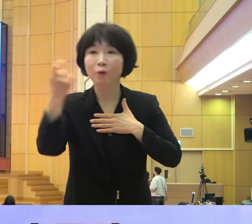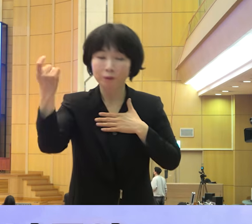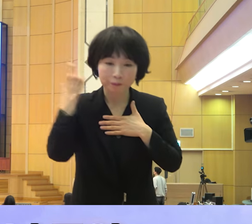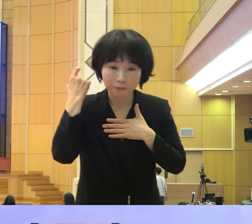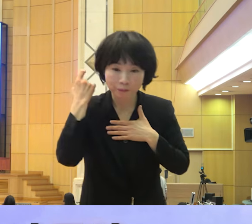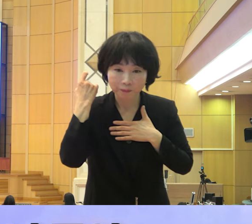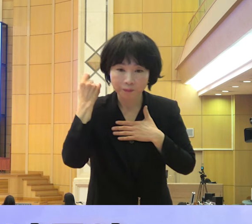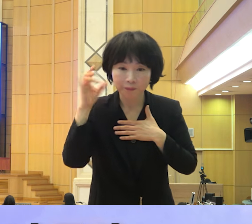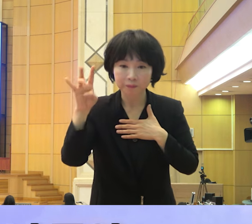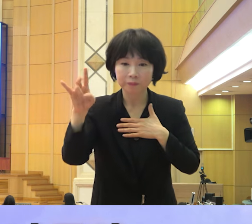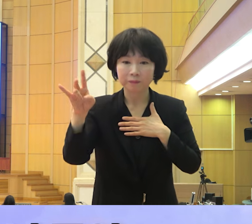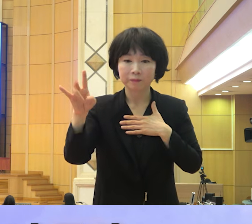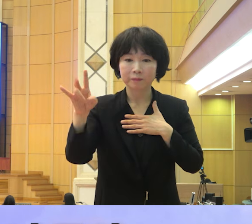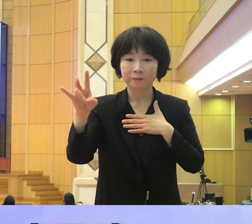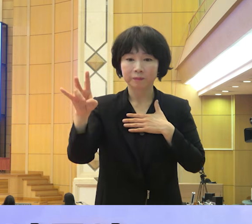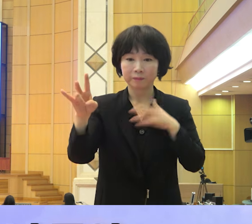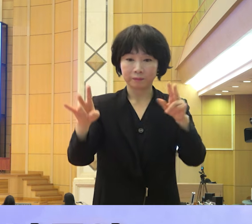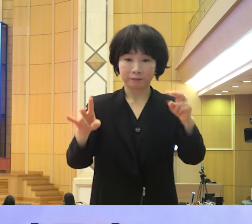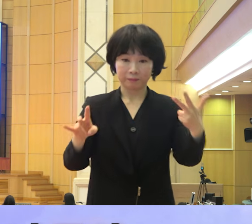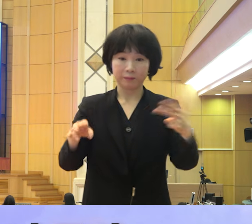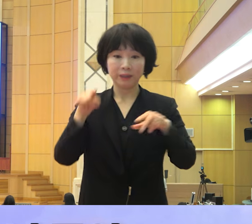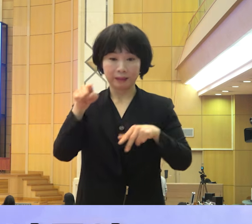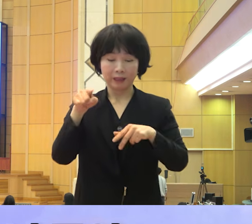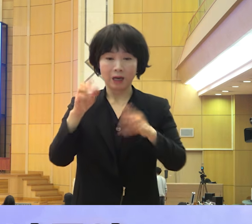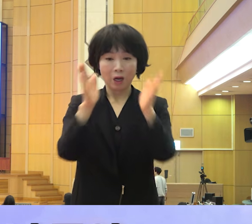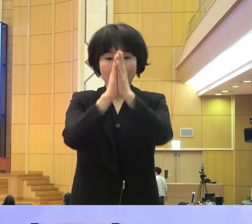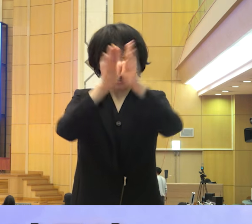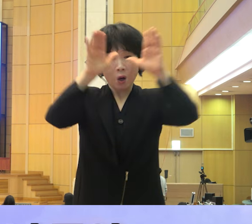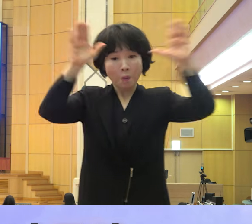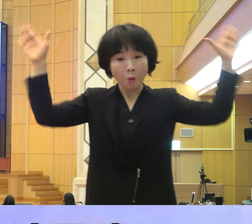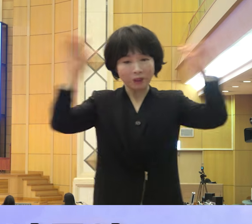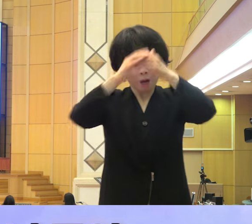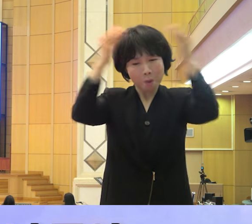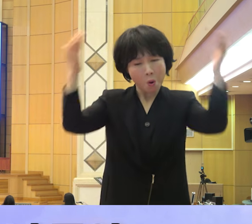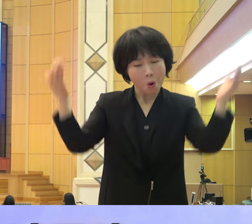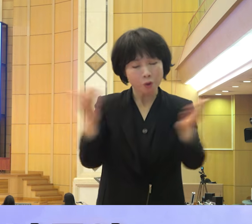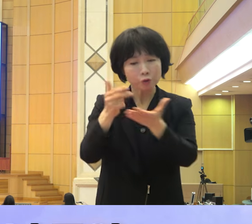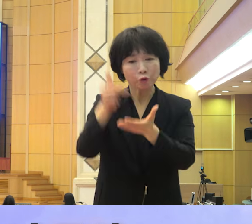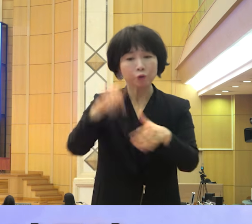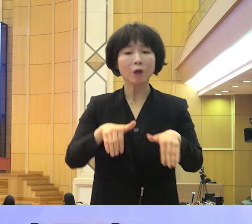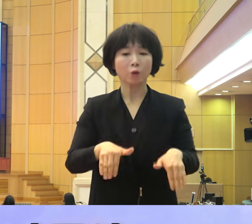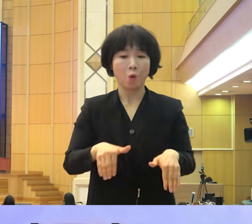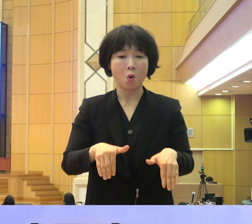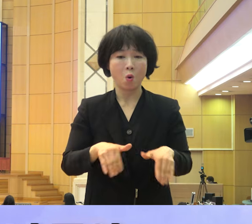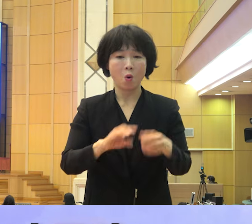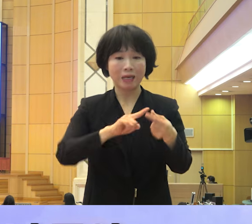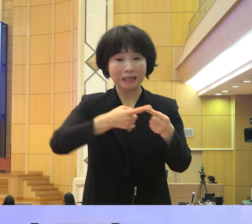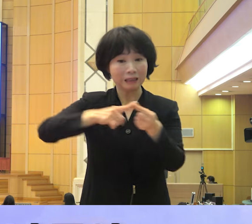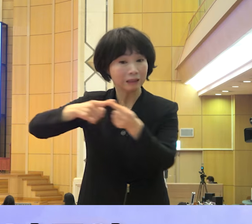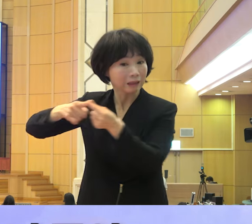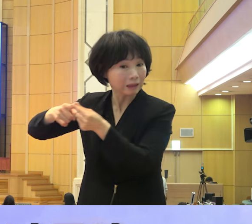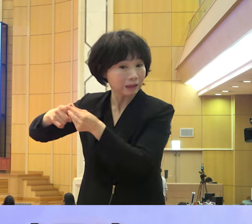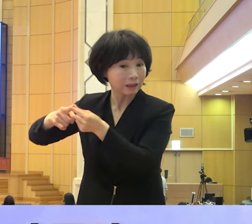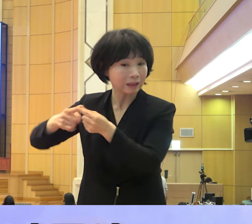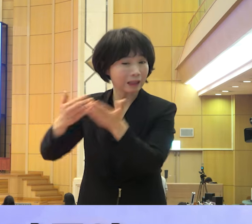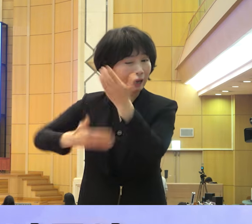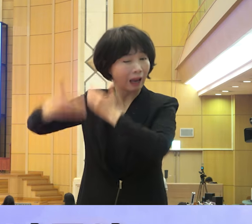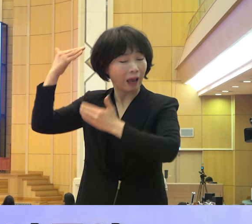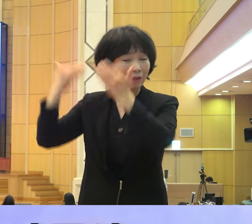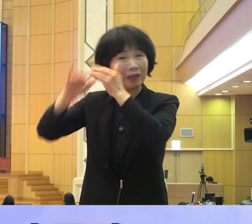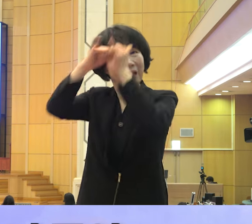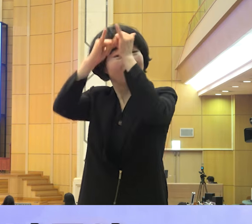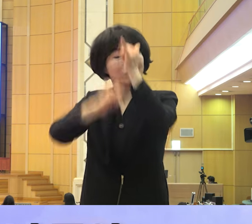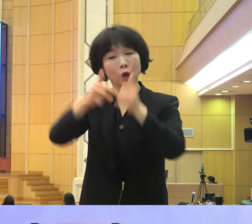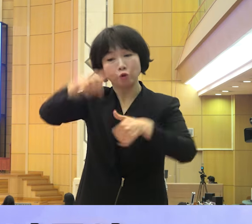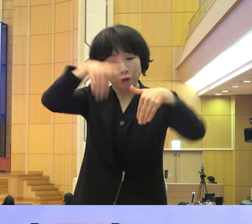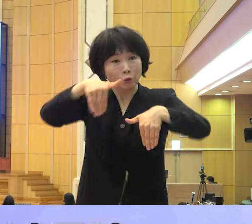44절까지. 이에 모세와 모든 선자의 글, 그럼 모세의 율법, 선자 쓴 글, 이게